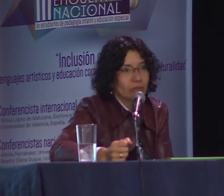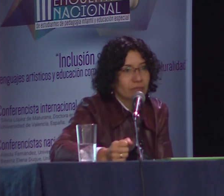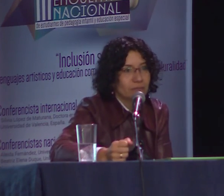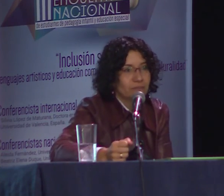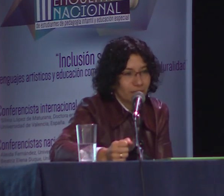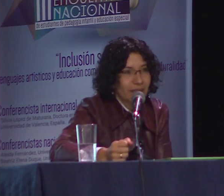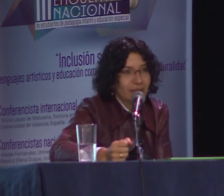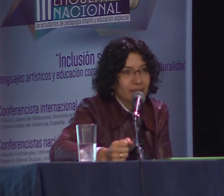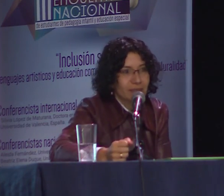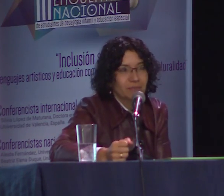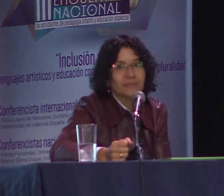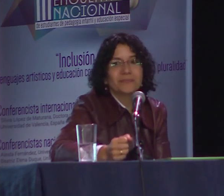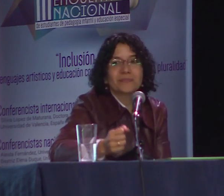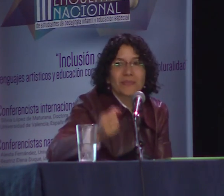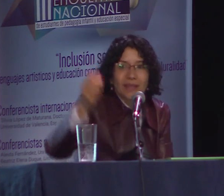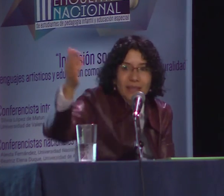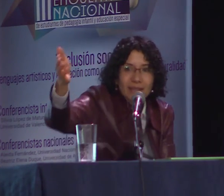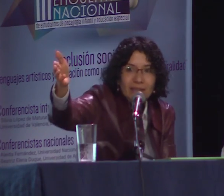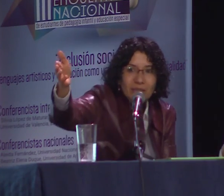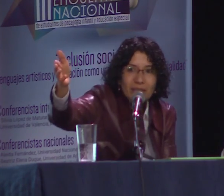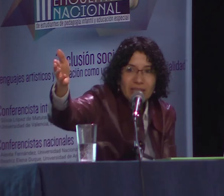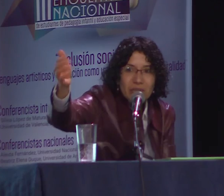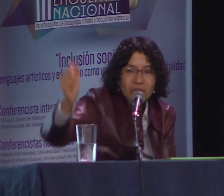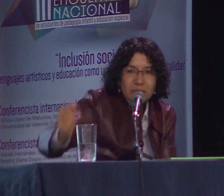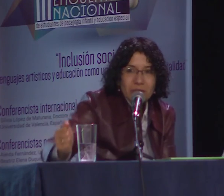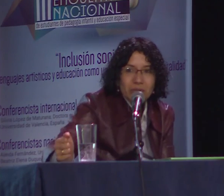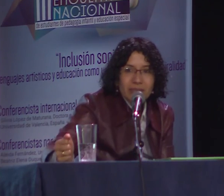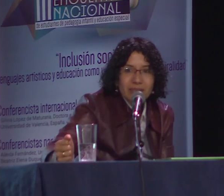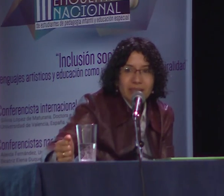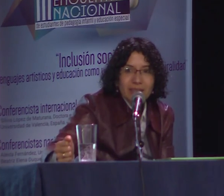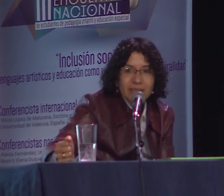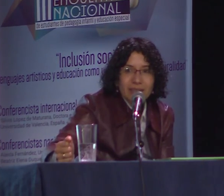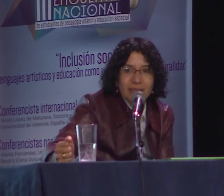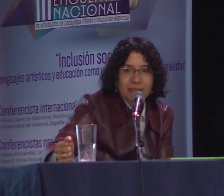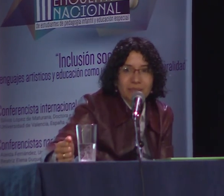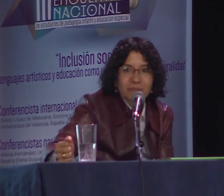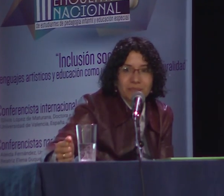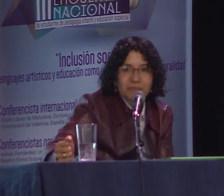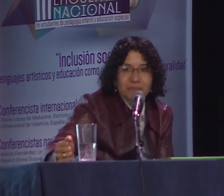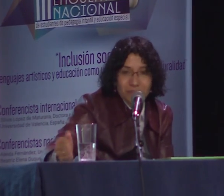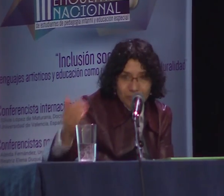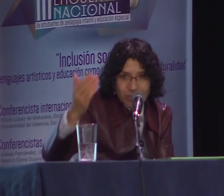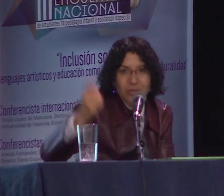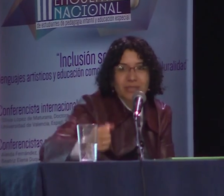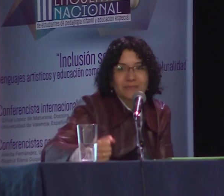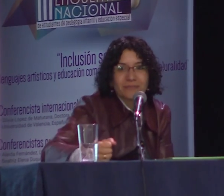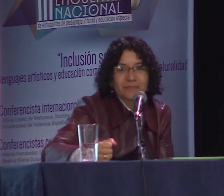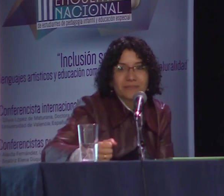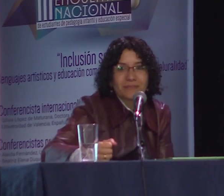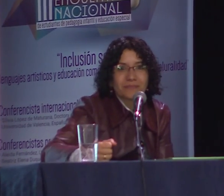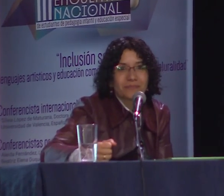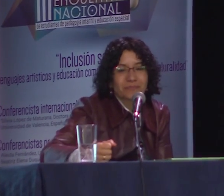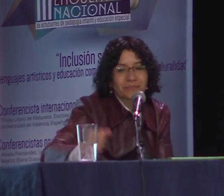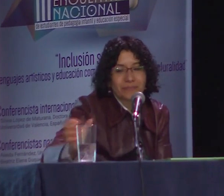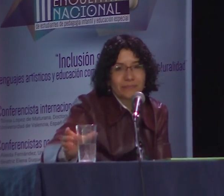cualquier cosa. Gracias. Creo que allá había otra pregunta. Por favor.